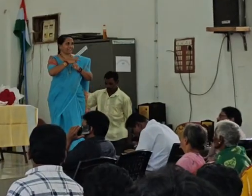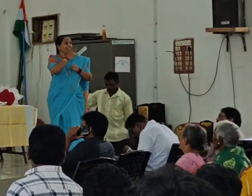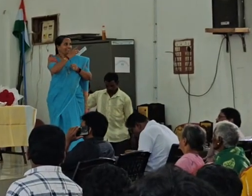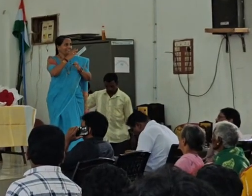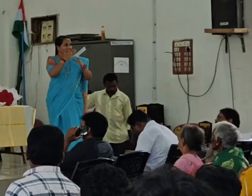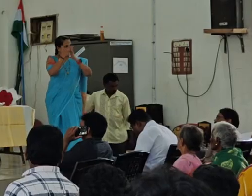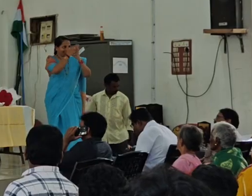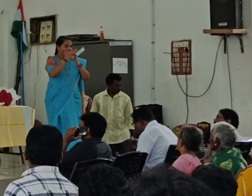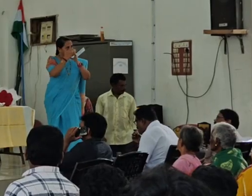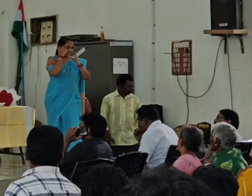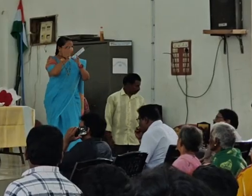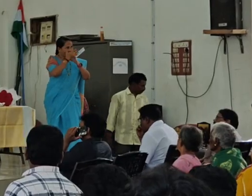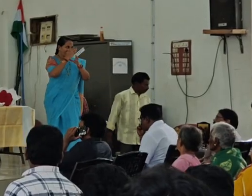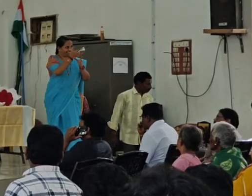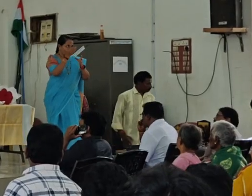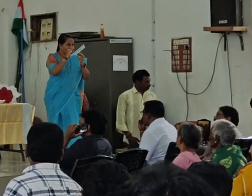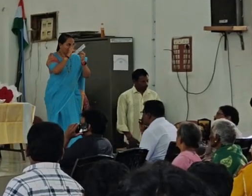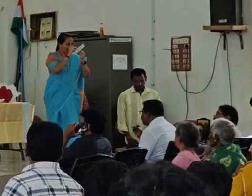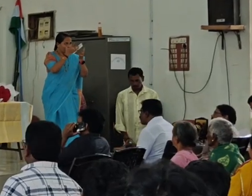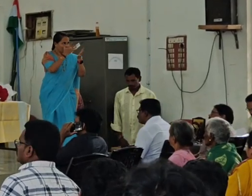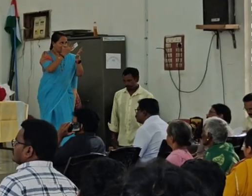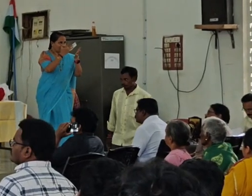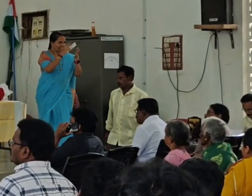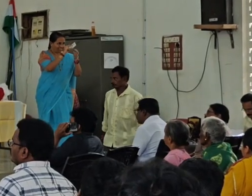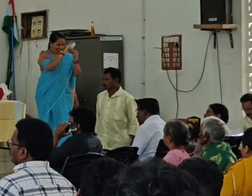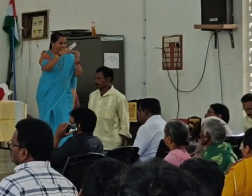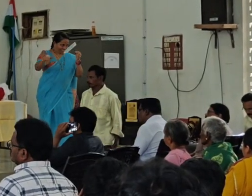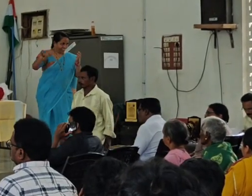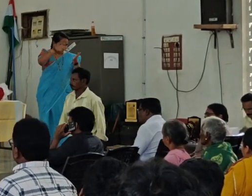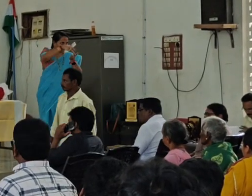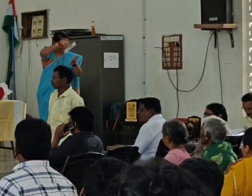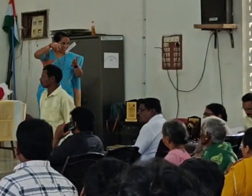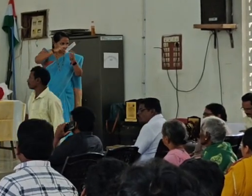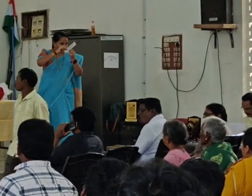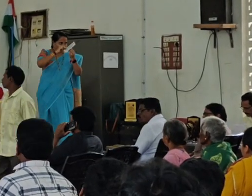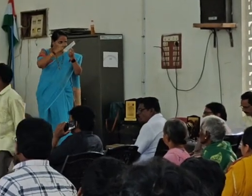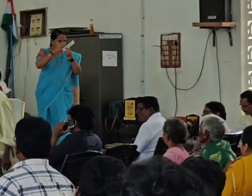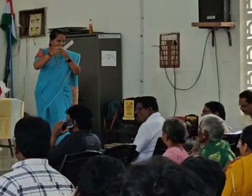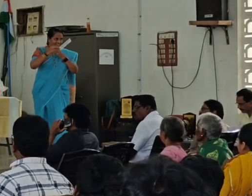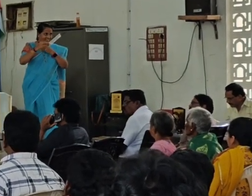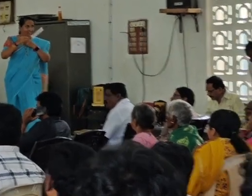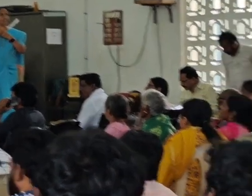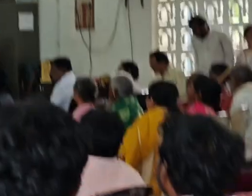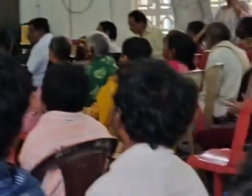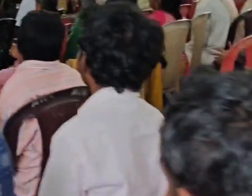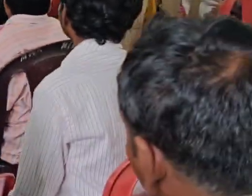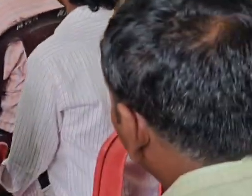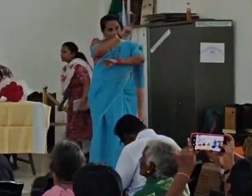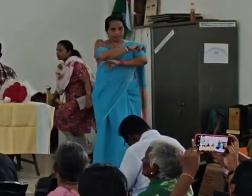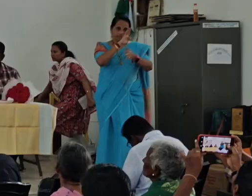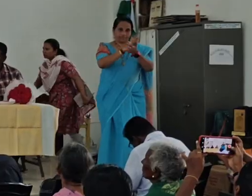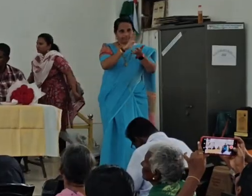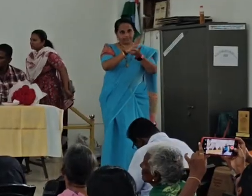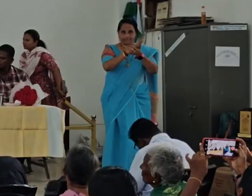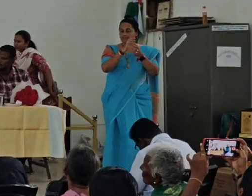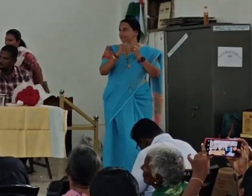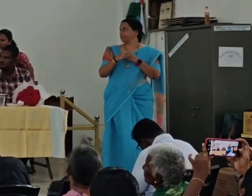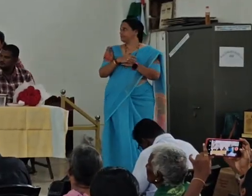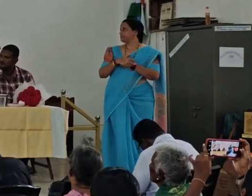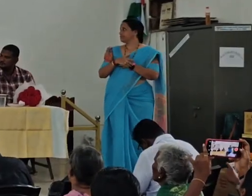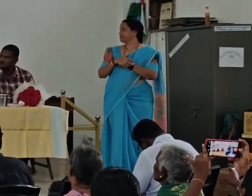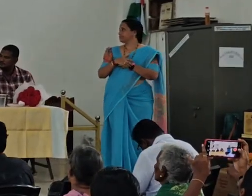చూడడానికి ముందుకు వస్తే మీ యొక్క విషయాలు ఏదైనా ఉంటే పెద్దల దృష్టికి తీసుకెళ్ళడానికి అవుతుంది.